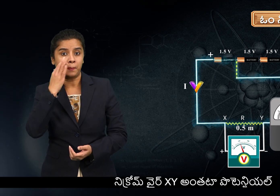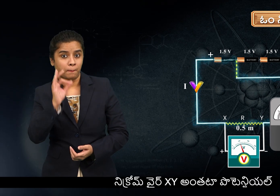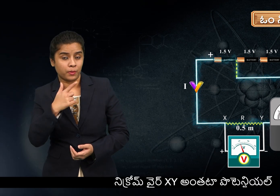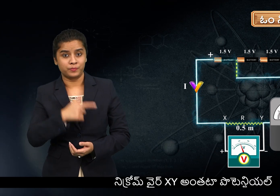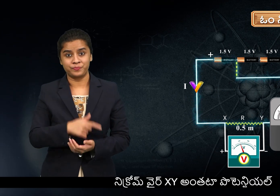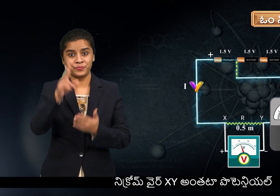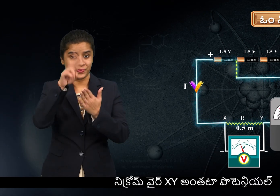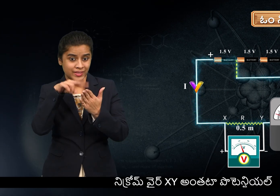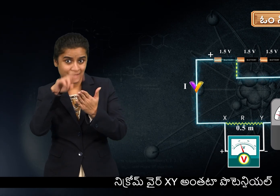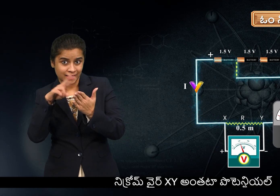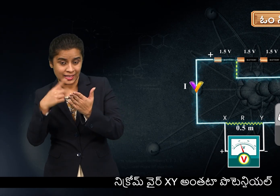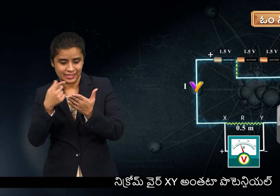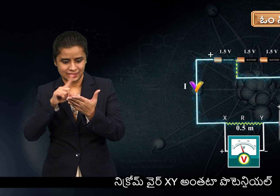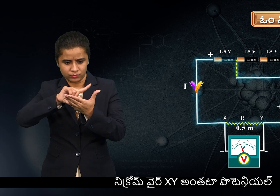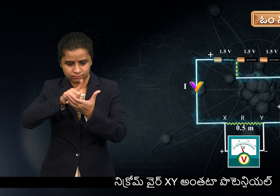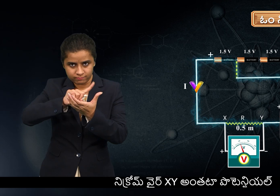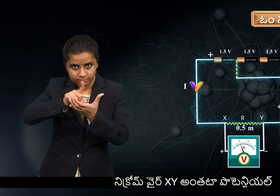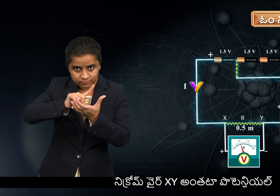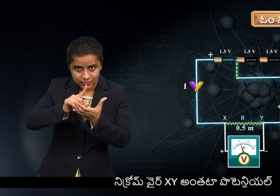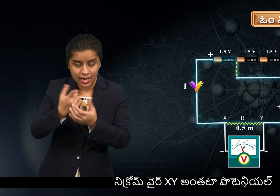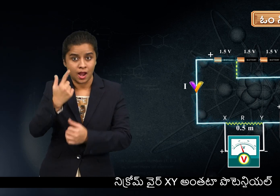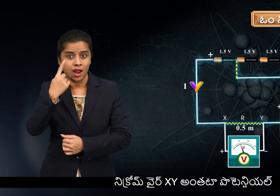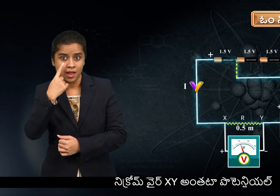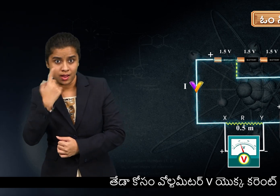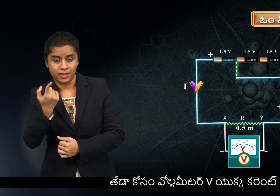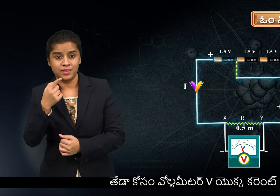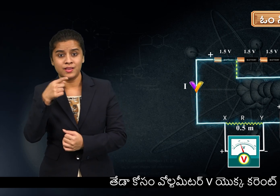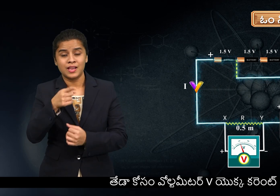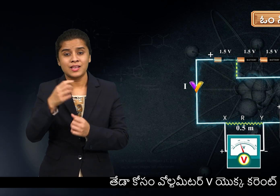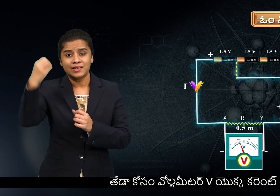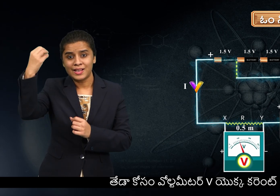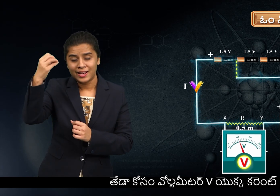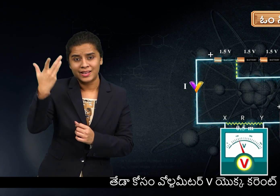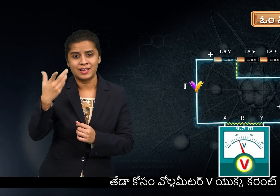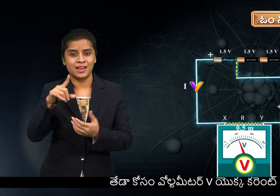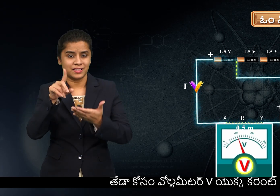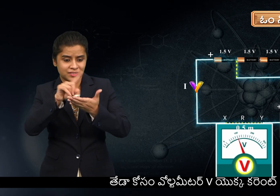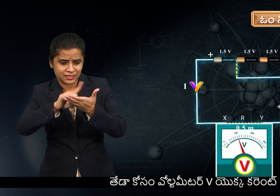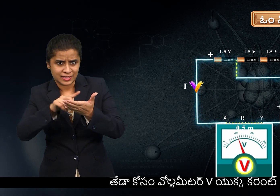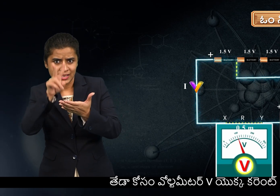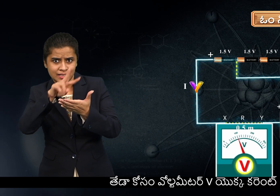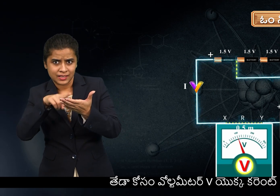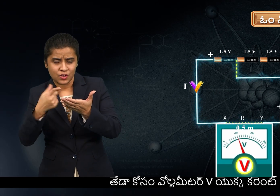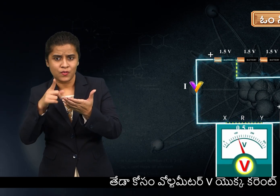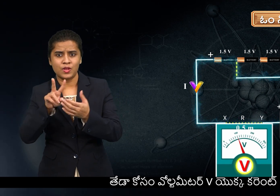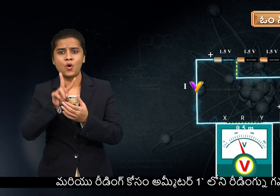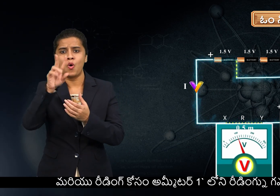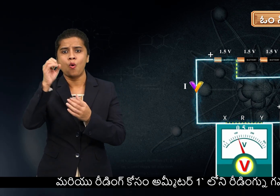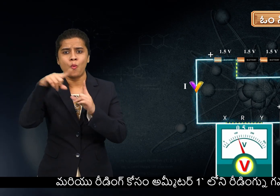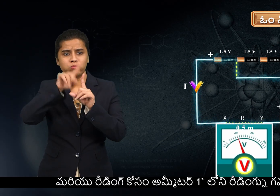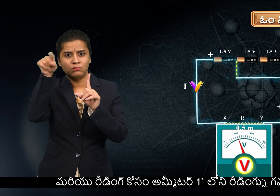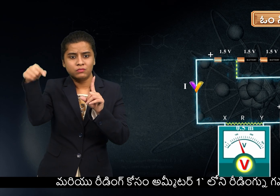సర్క్యూట్లోని నిక్రోమ్ వైర్ XY అంతటా పొటెన్షియల్ లేదా వోల్ట్ మీటర్ V యొక్క కరెంట్